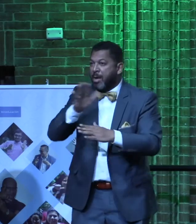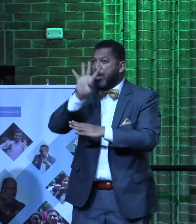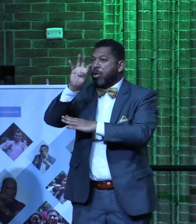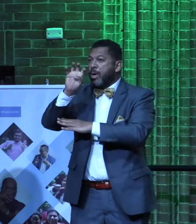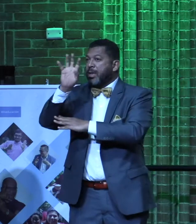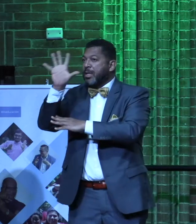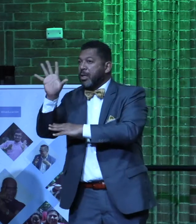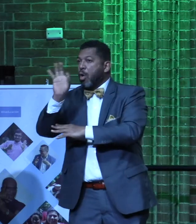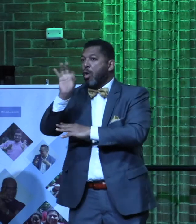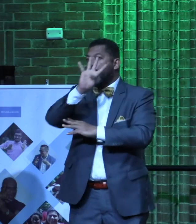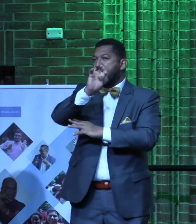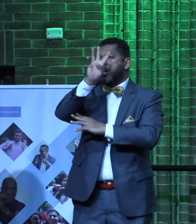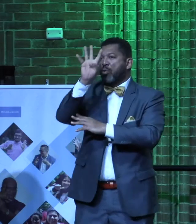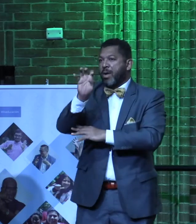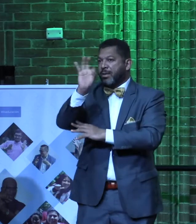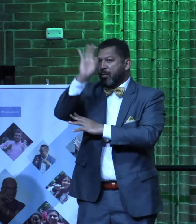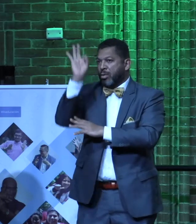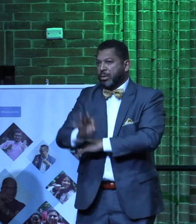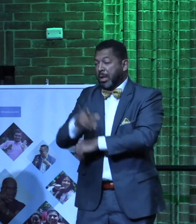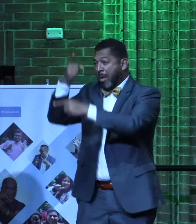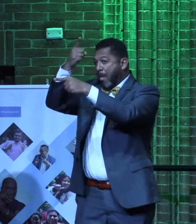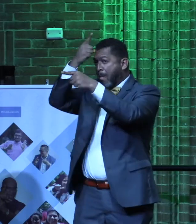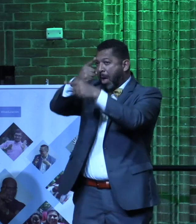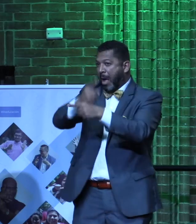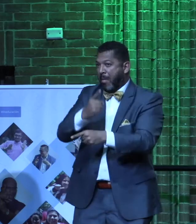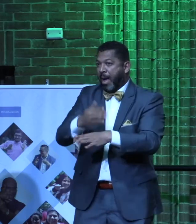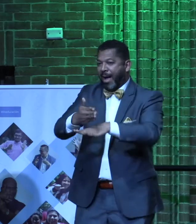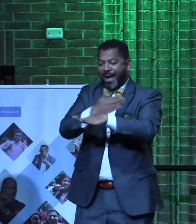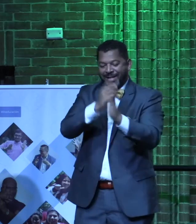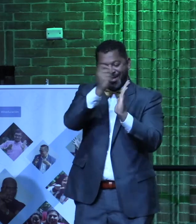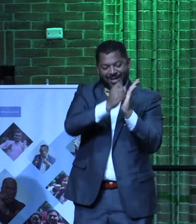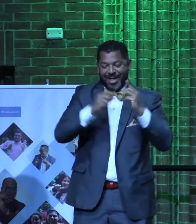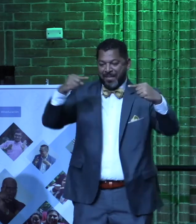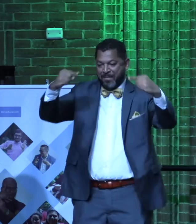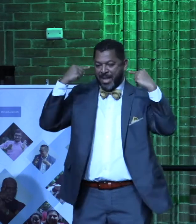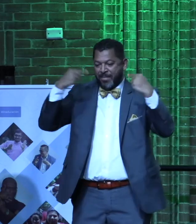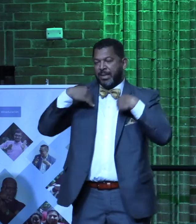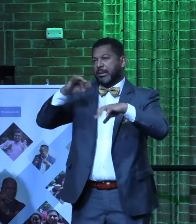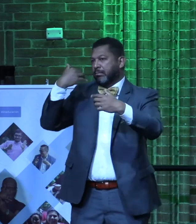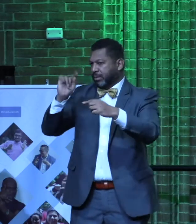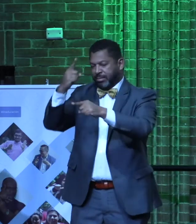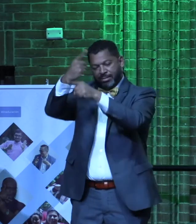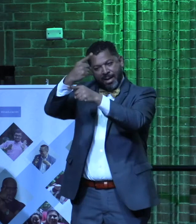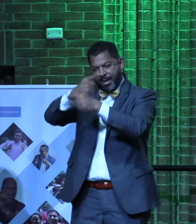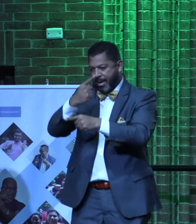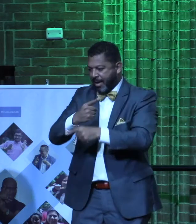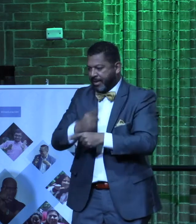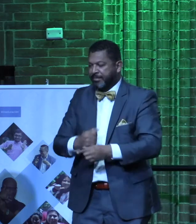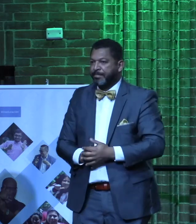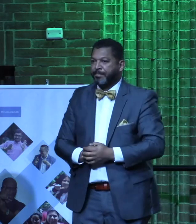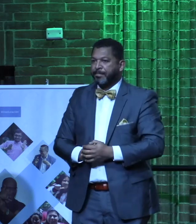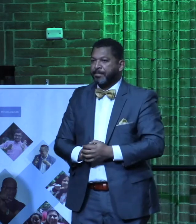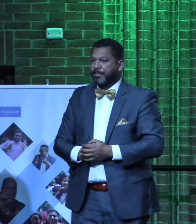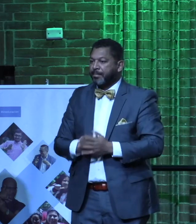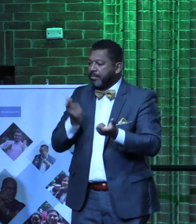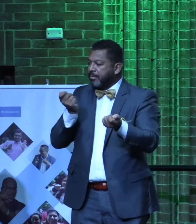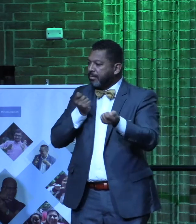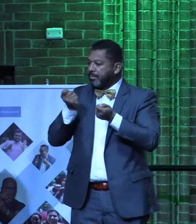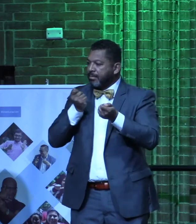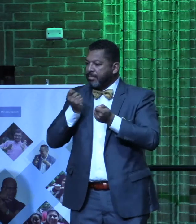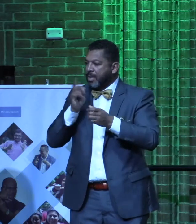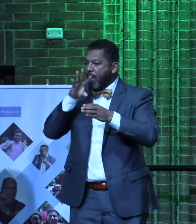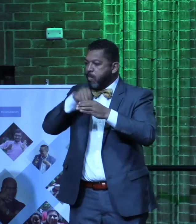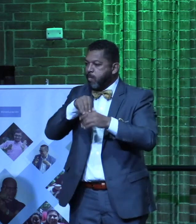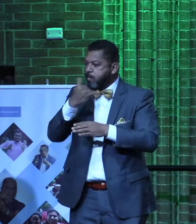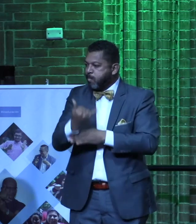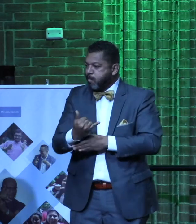a 99% de cumplimiento en todas las metas que nos trazamos. Siguiente. Control interno también es un área muy importante